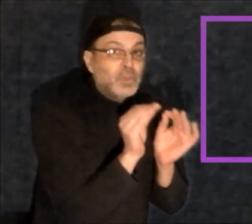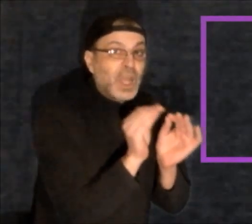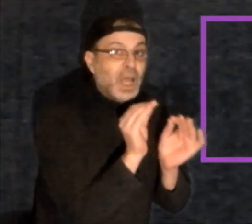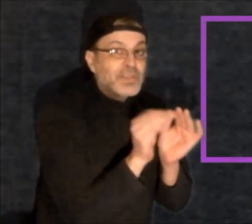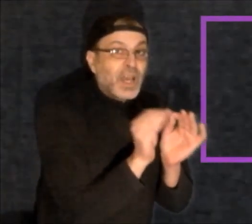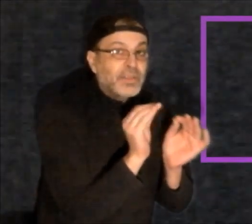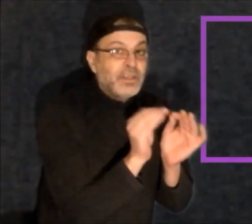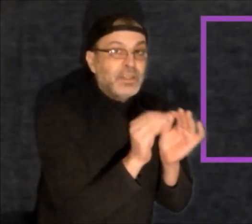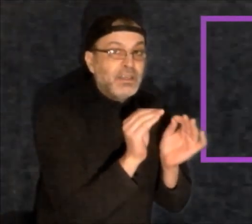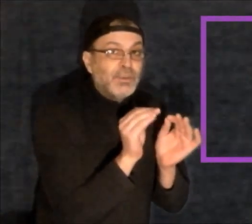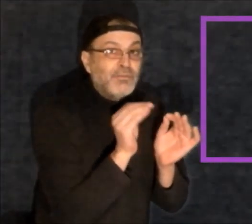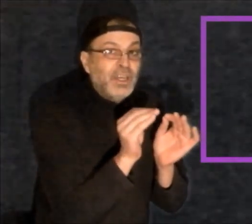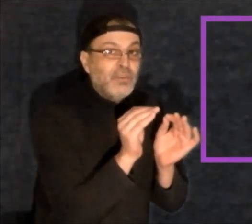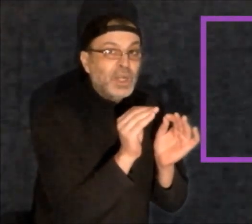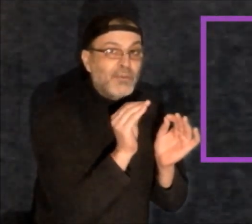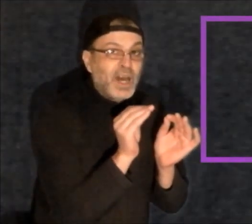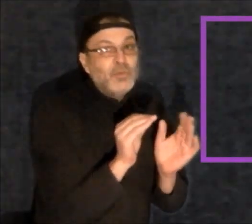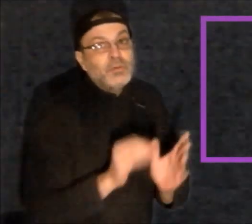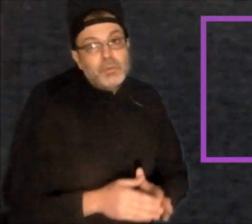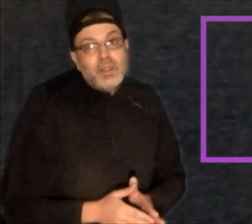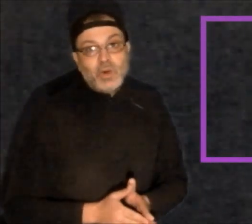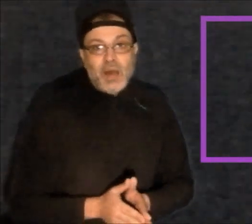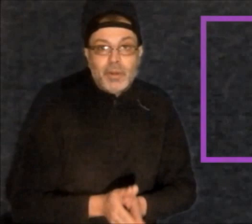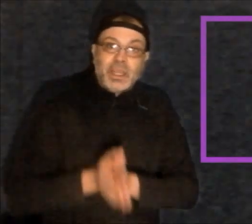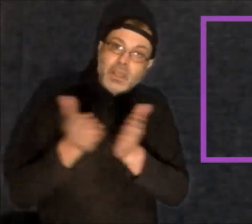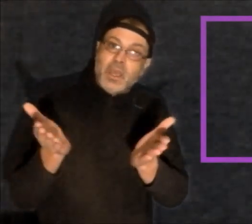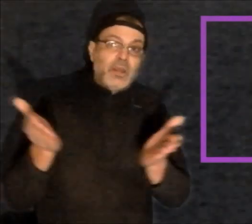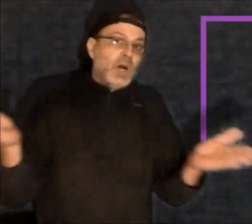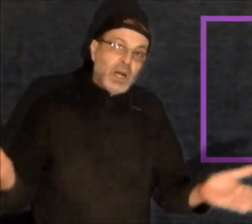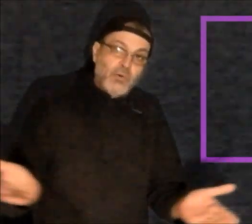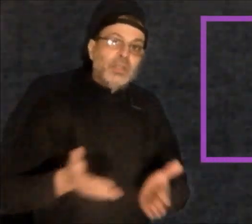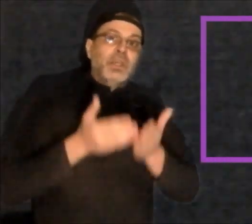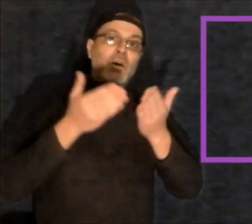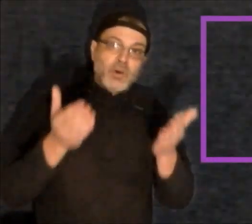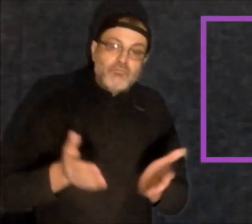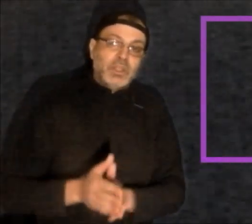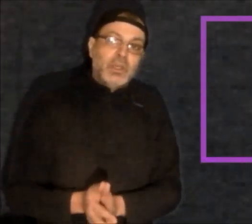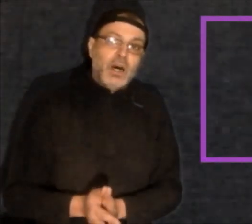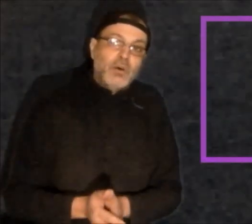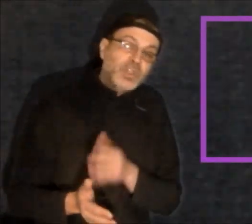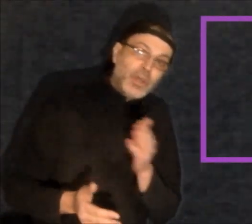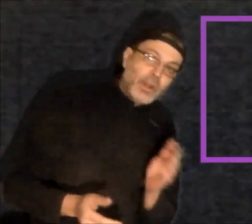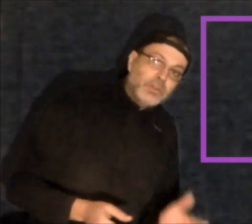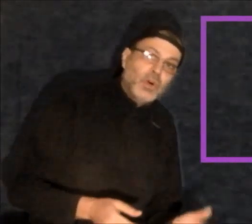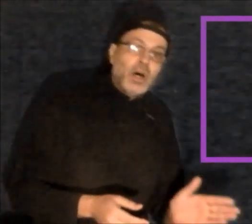متتاليتين متلاصقتين في الفعل والأفعال والمبتدأ والخبر كان وأخواتها وأمتها